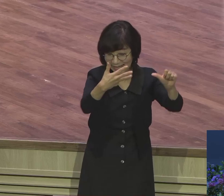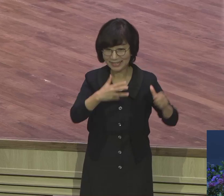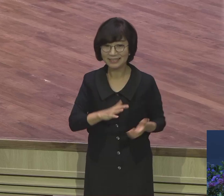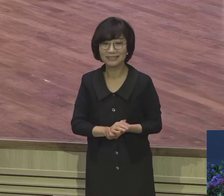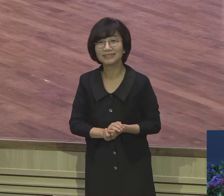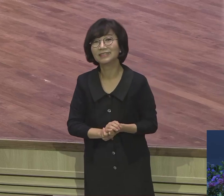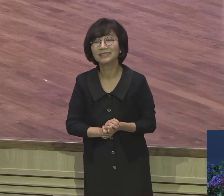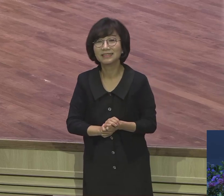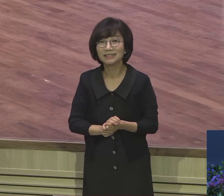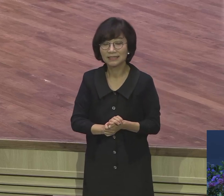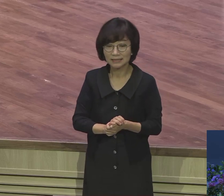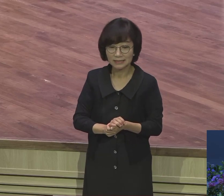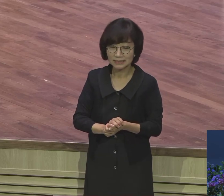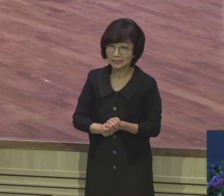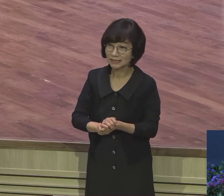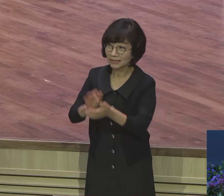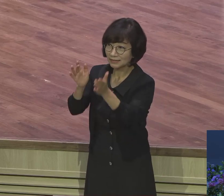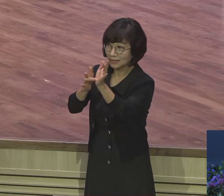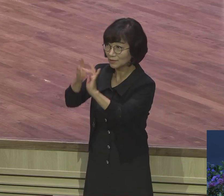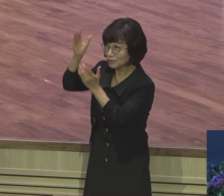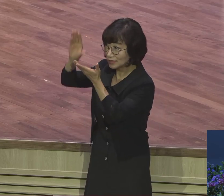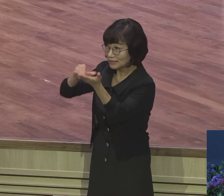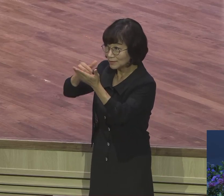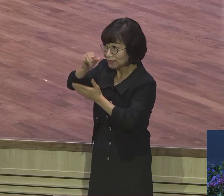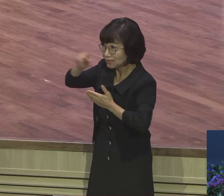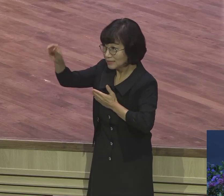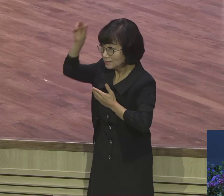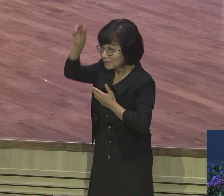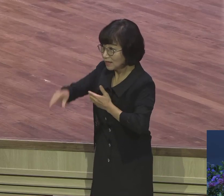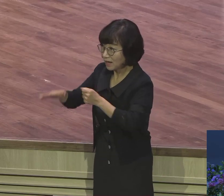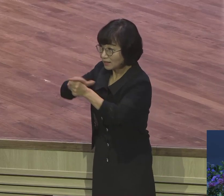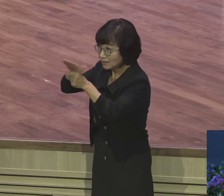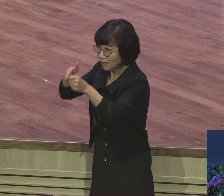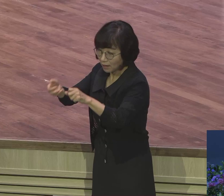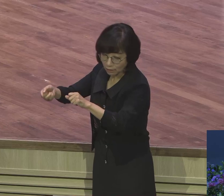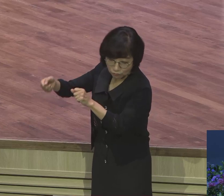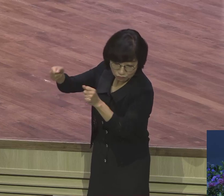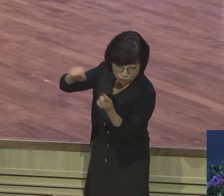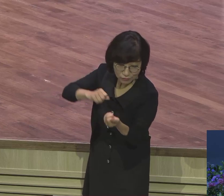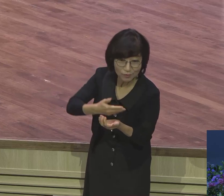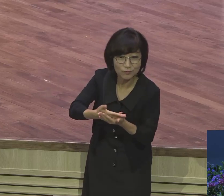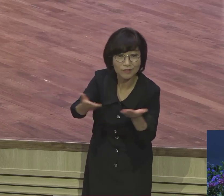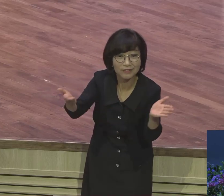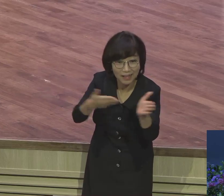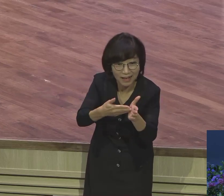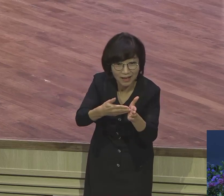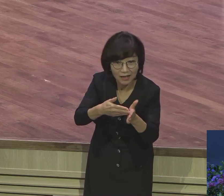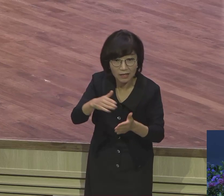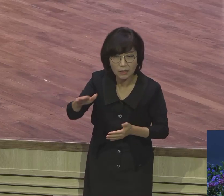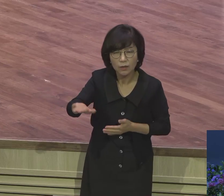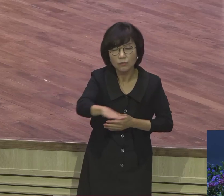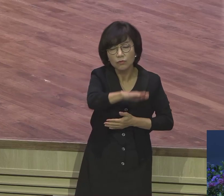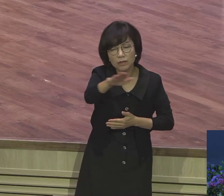사랑이 예수 그리스도의 십자가 사랑이었다는 것을 설명하고 우리가 아직 주연됐을 때